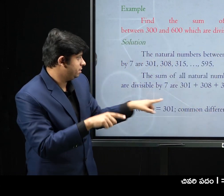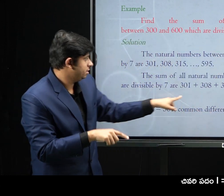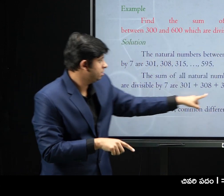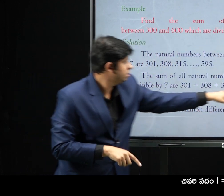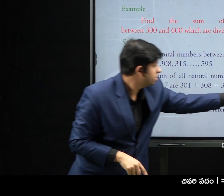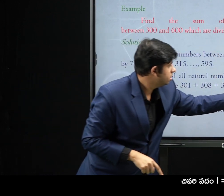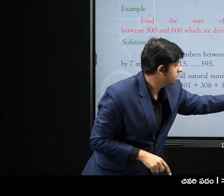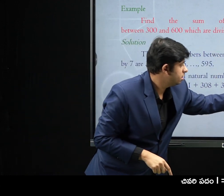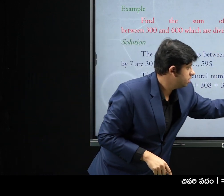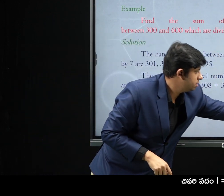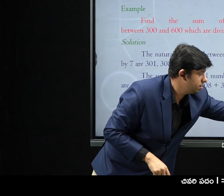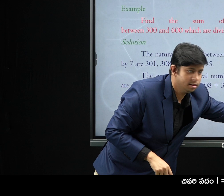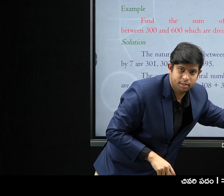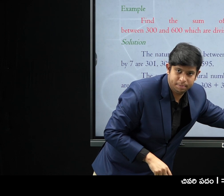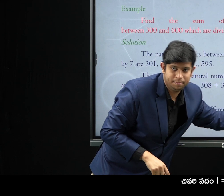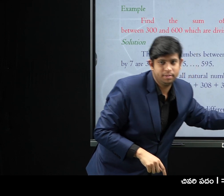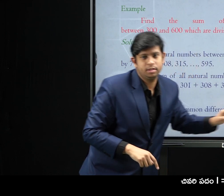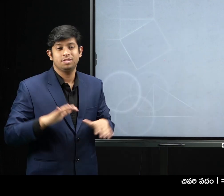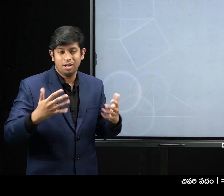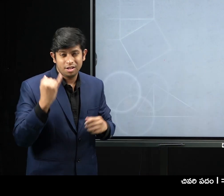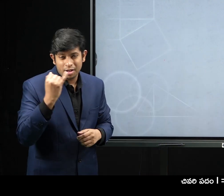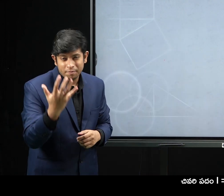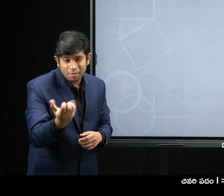ఈజ్ ఈక్వల్ టు 595.